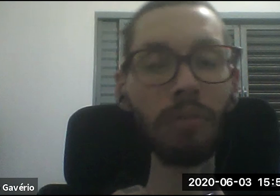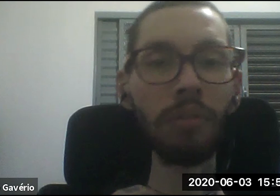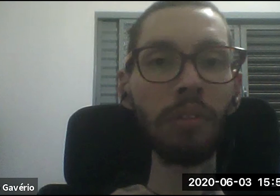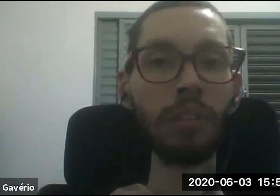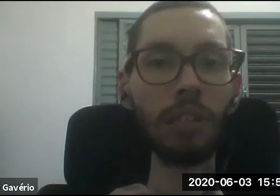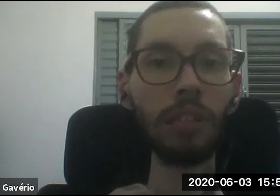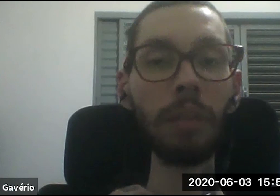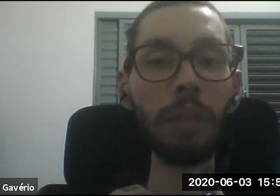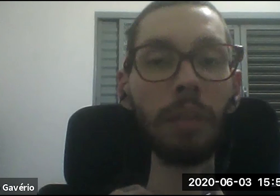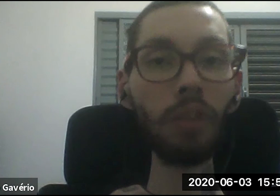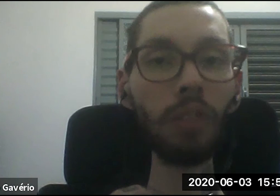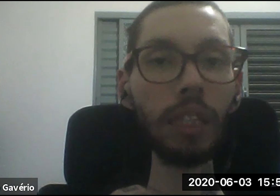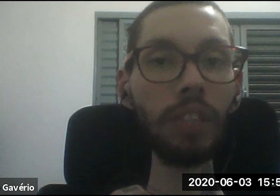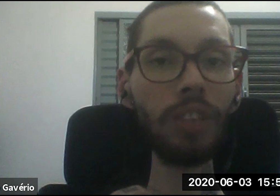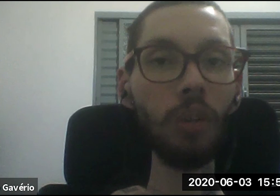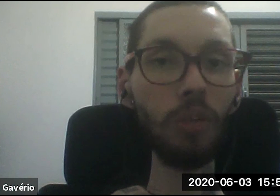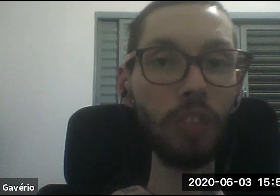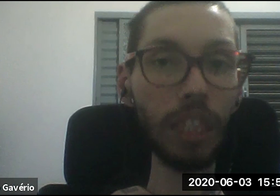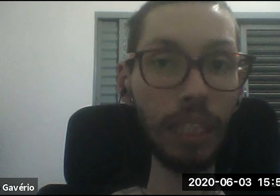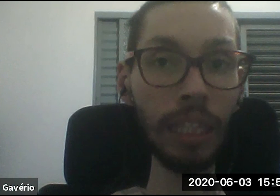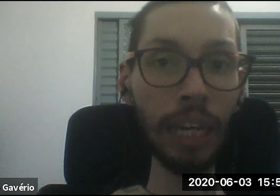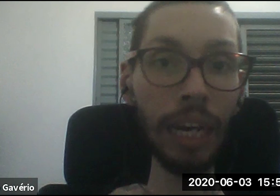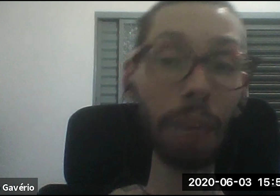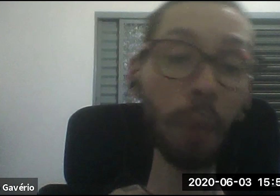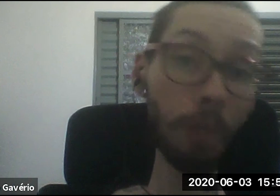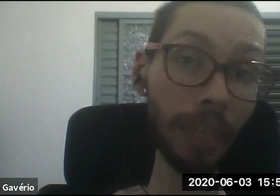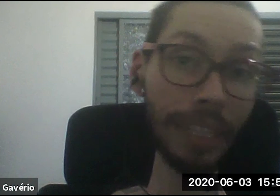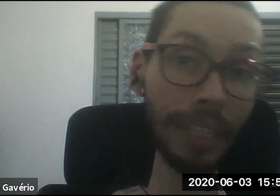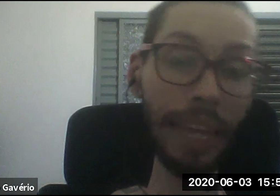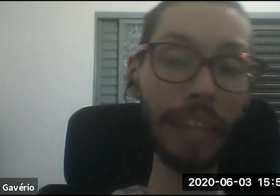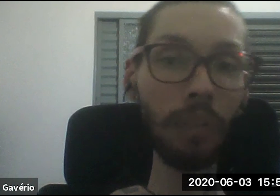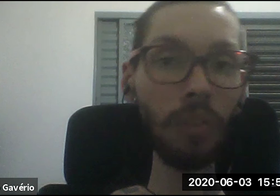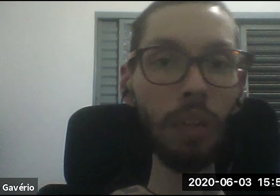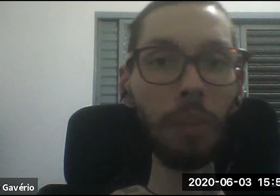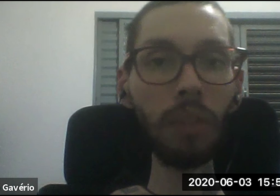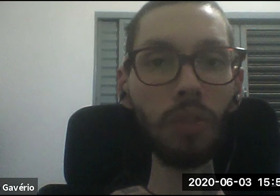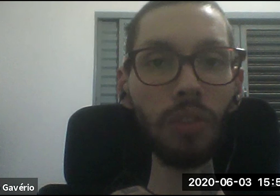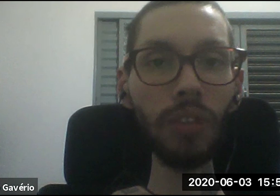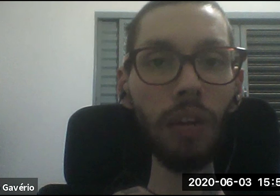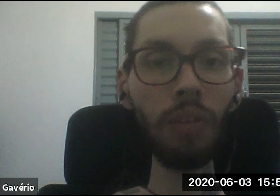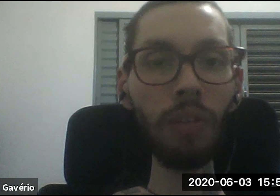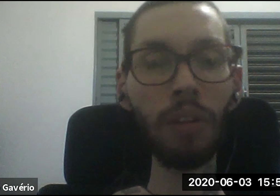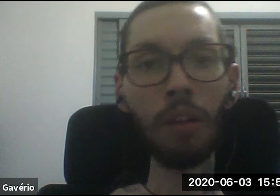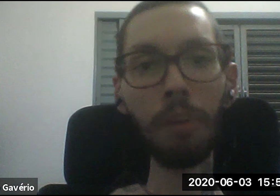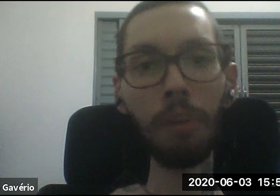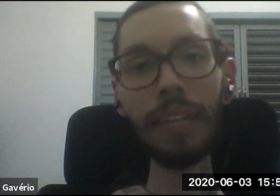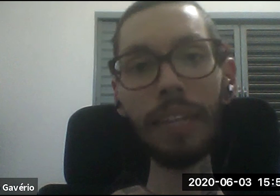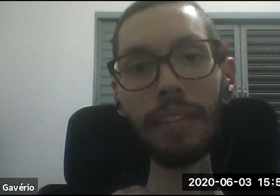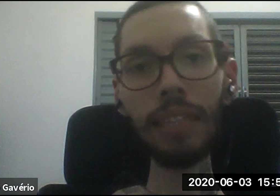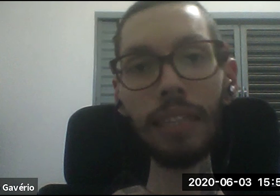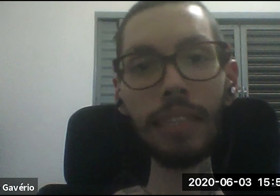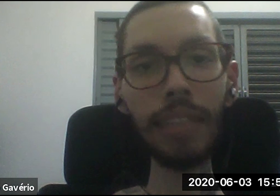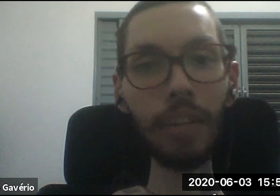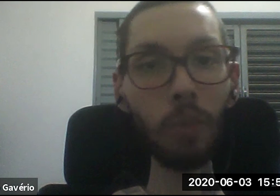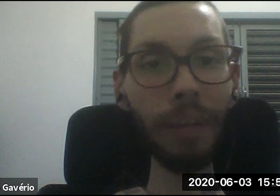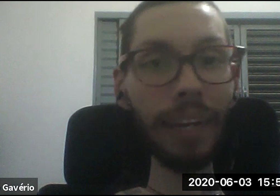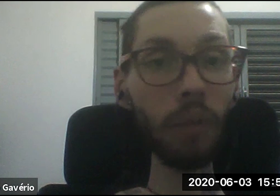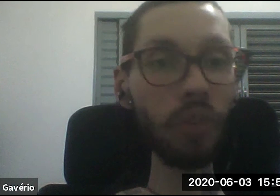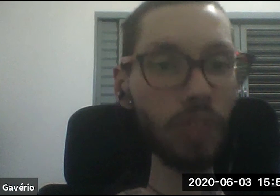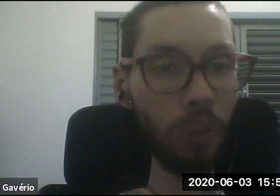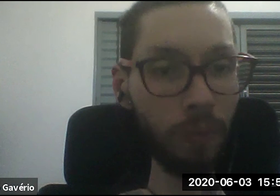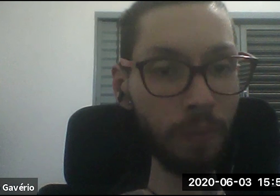autoritário, também muito grande, onde que a própria ideia do isolamento social parece que tem dado